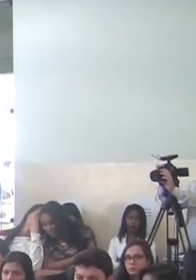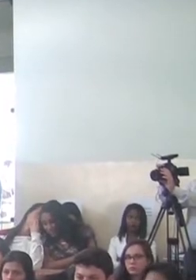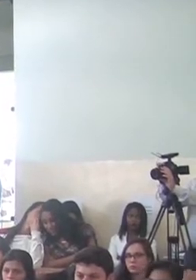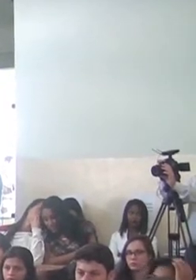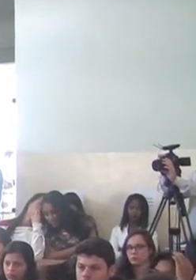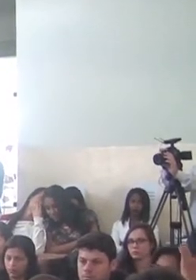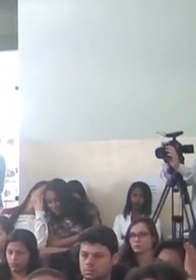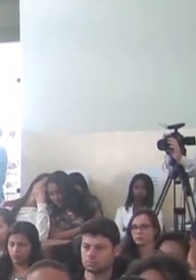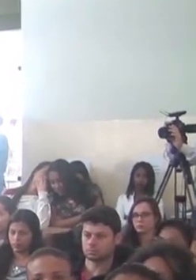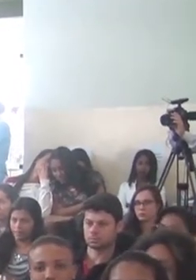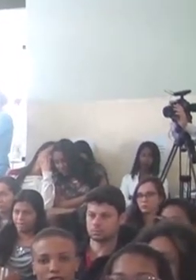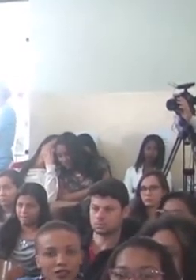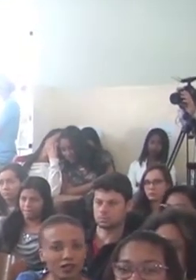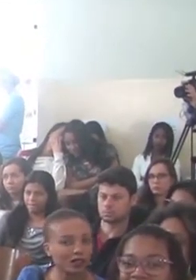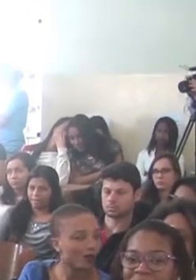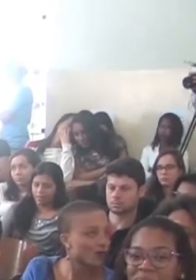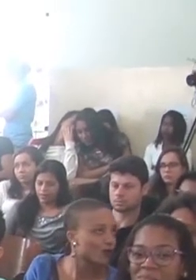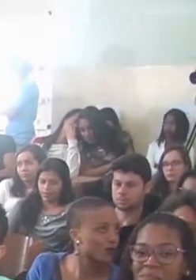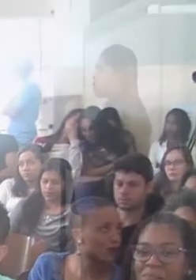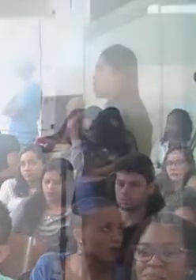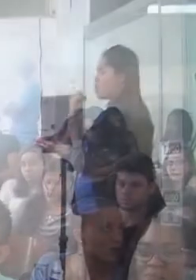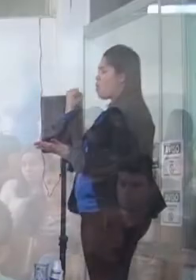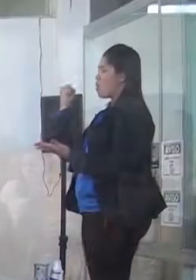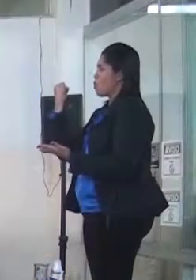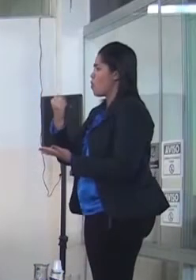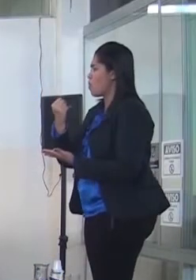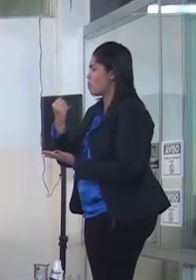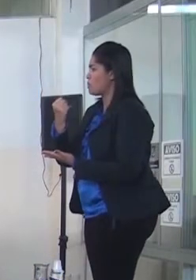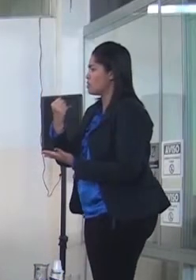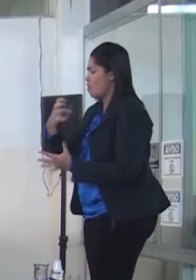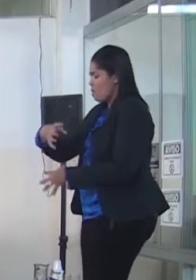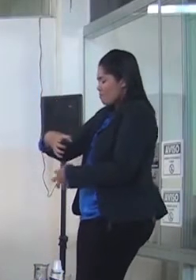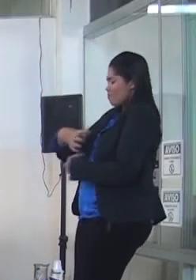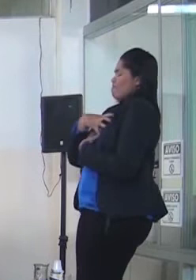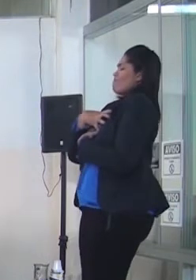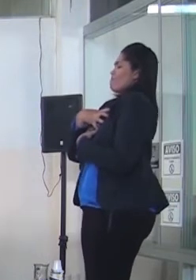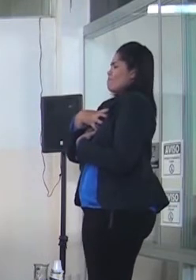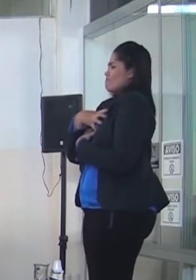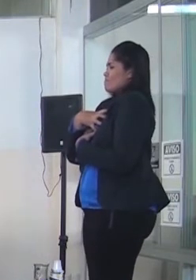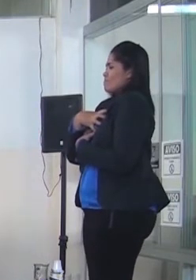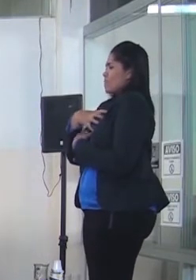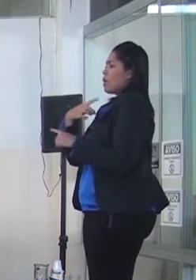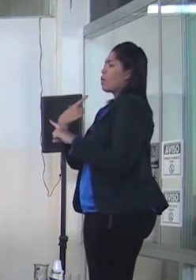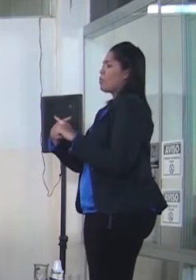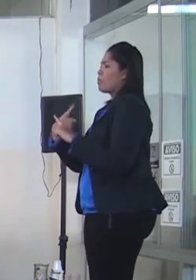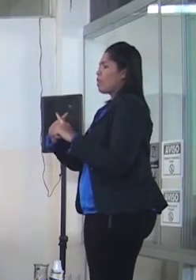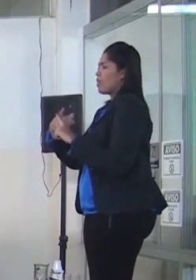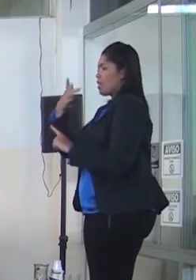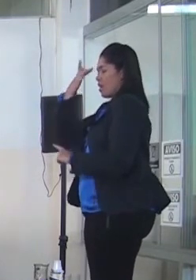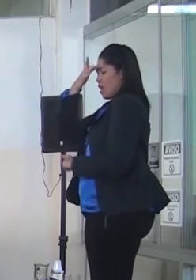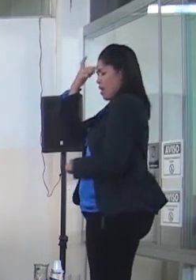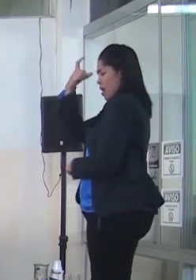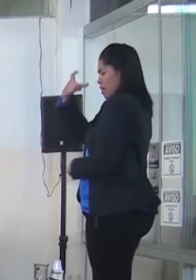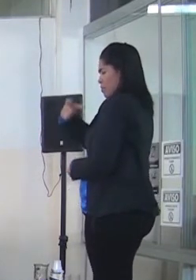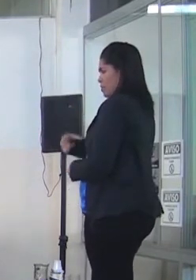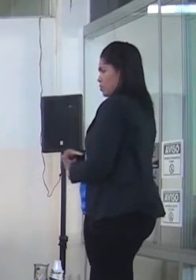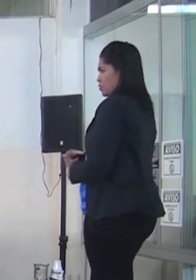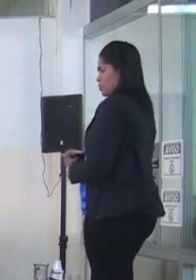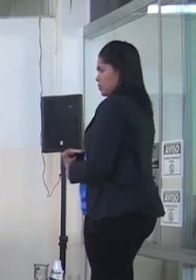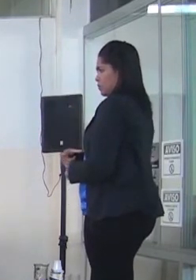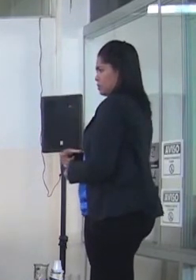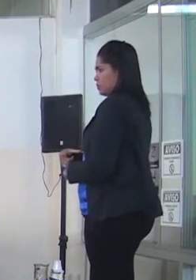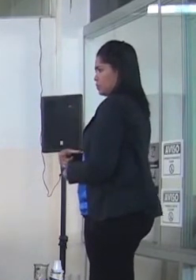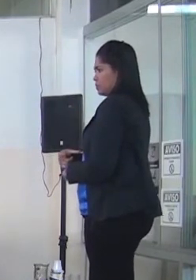homicídio privilegiado, que é ser homicídio sob o domínio de realmente emoção, é como se o agente, a pessoa,